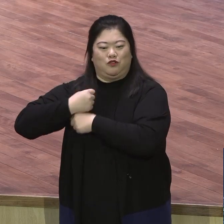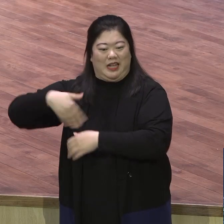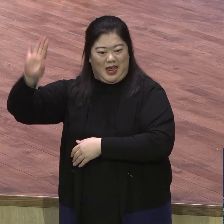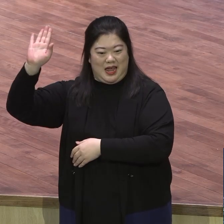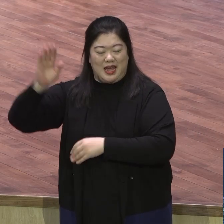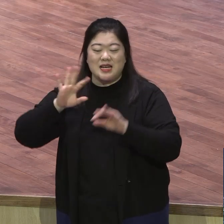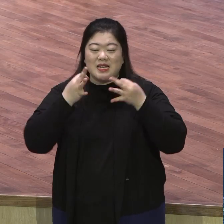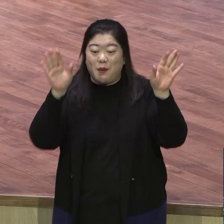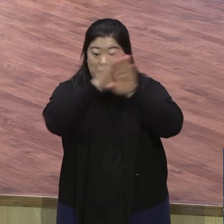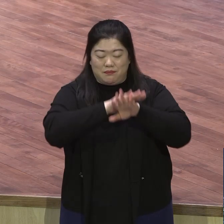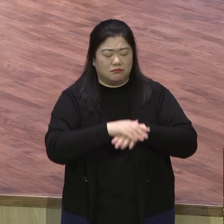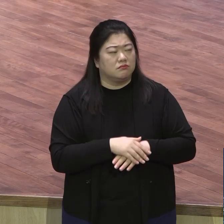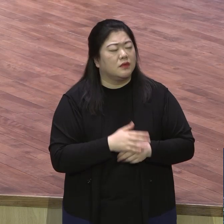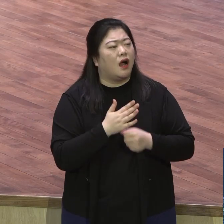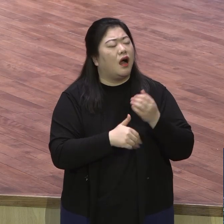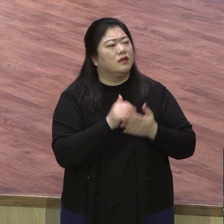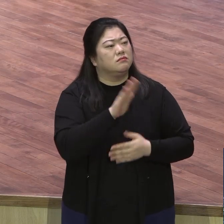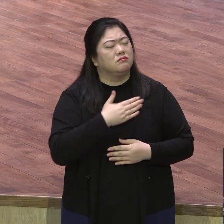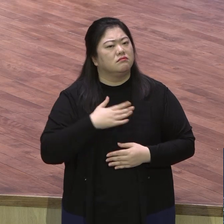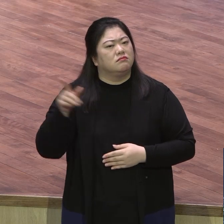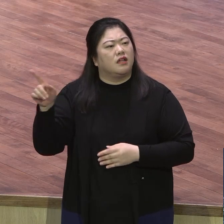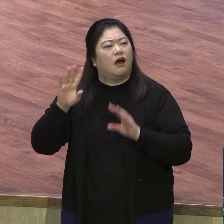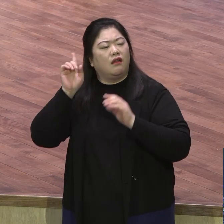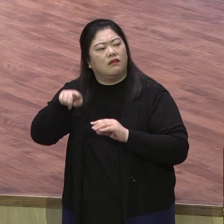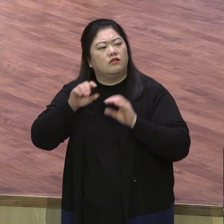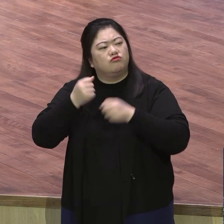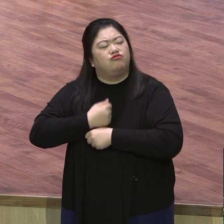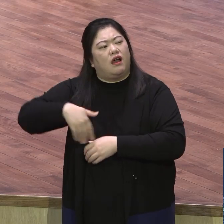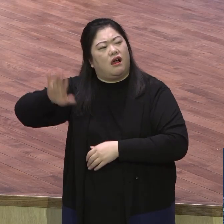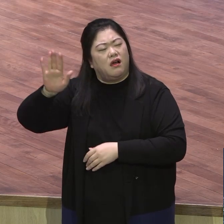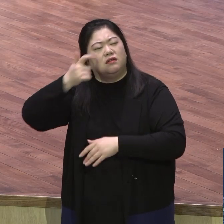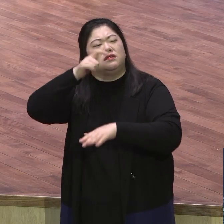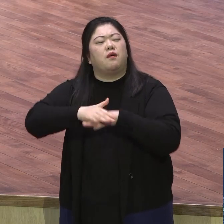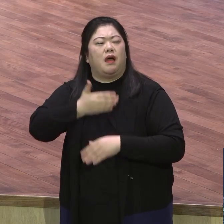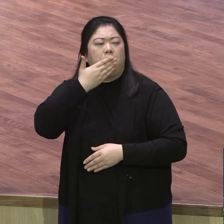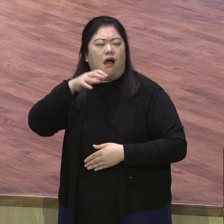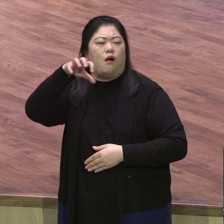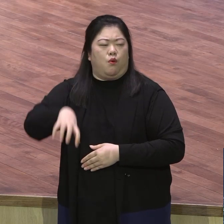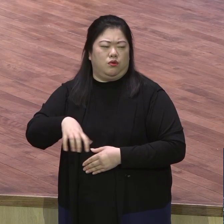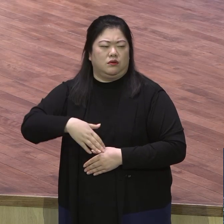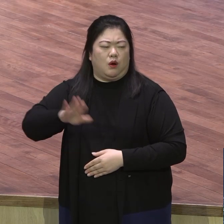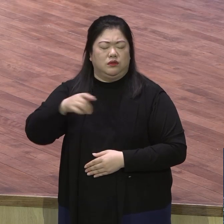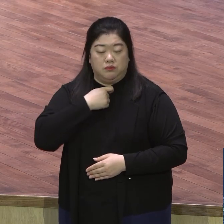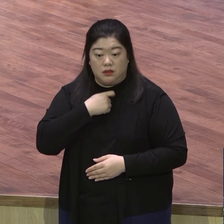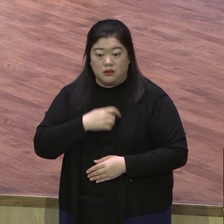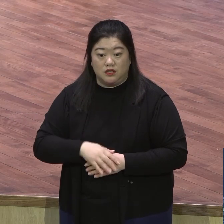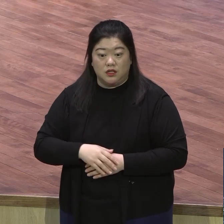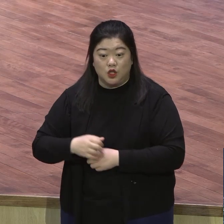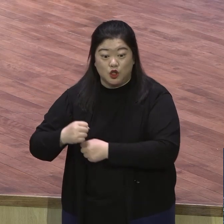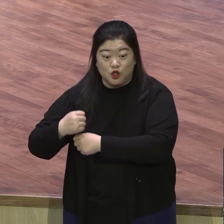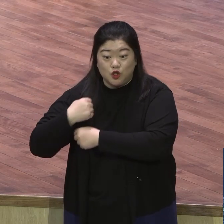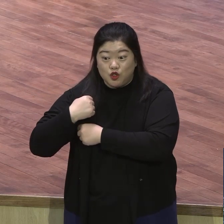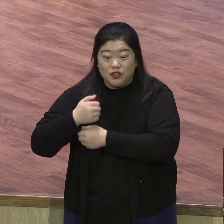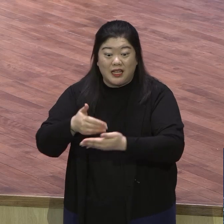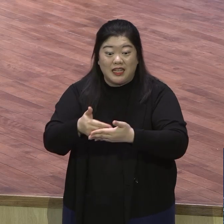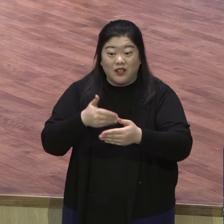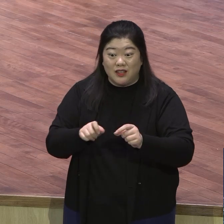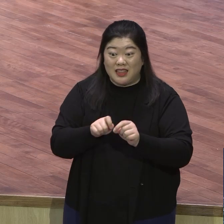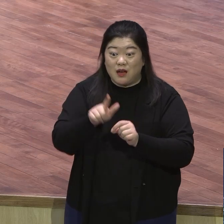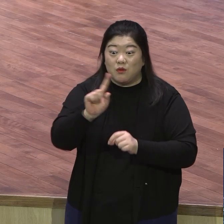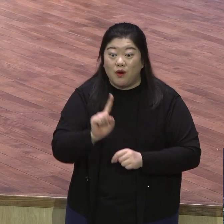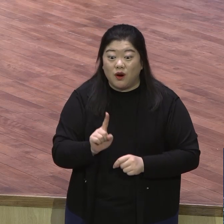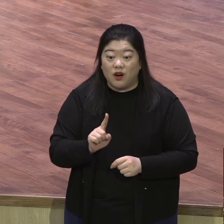하나님의 예배할 수 있는 부대로 보내주세요. 여러분 군대가 전날 차려해 본 적 있어요? 안 했잖아요.